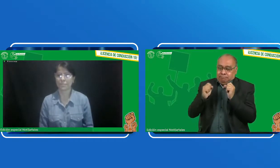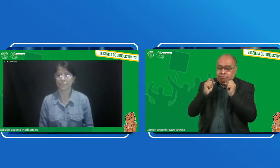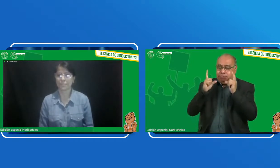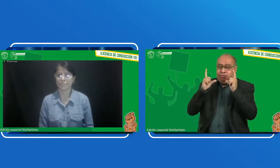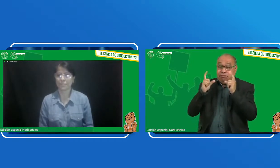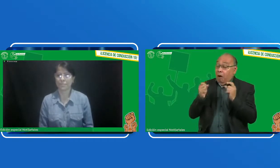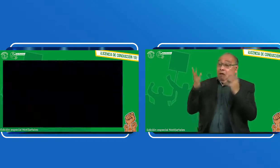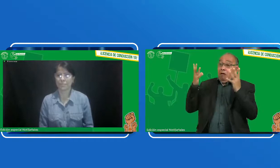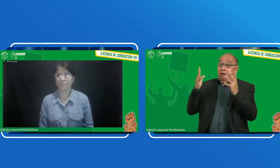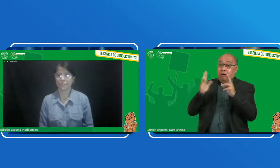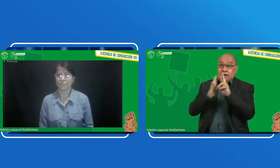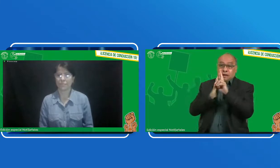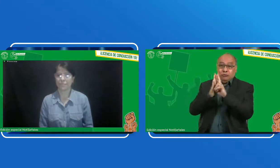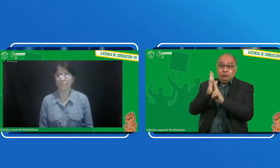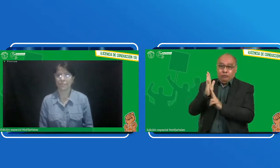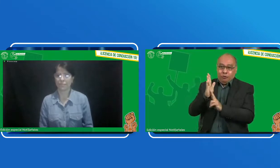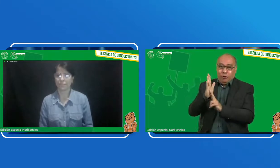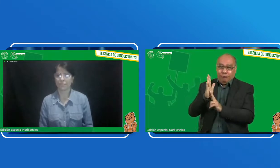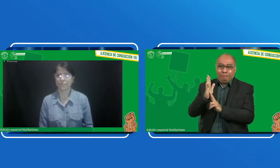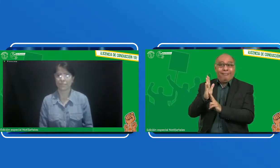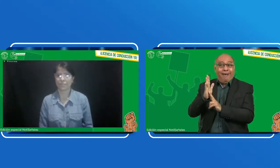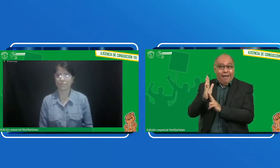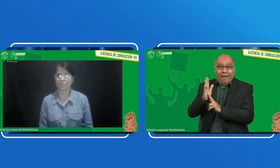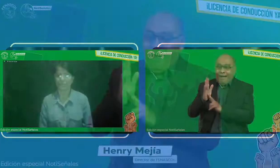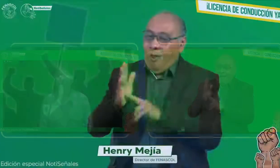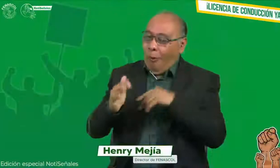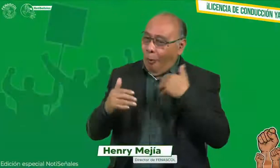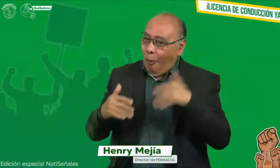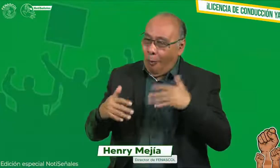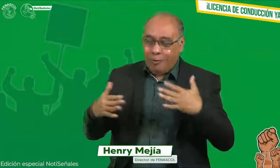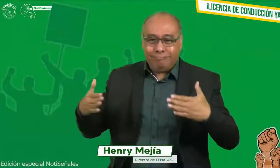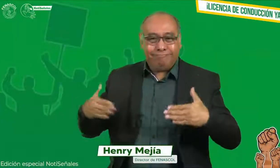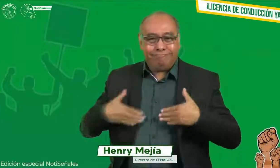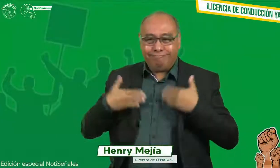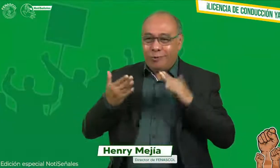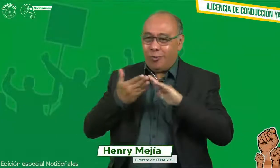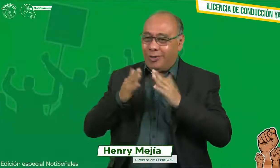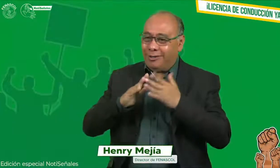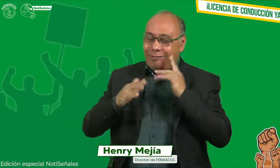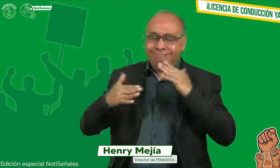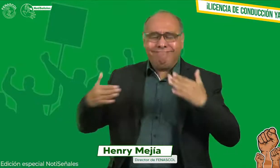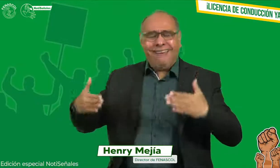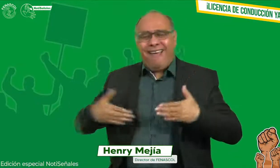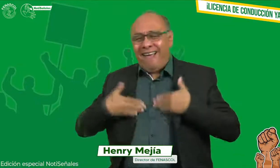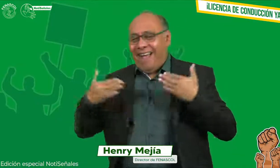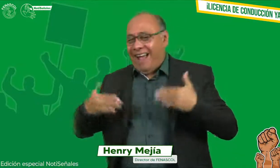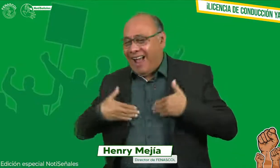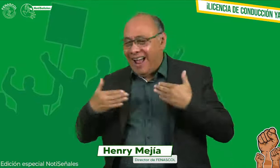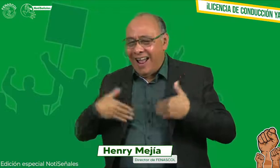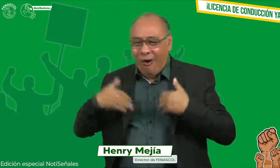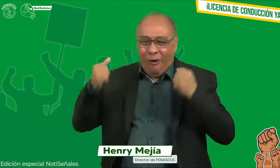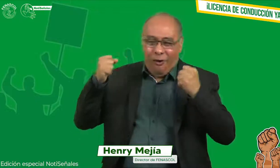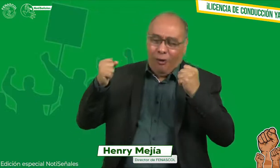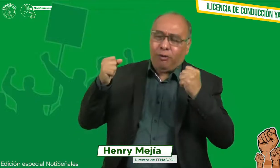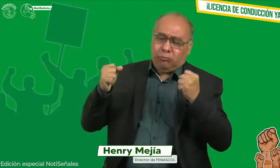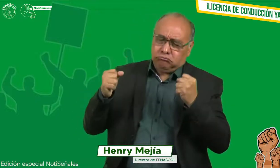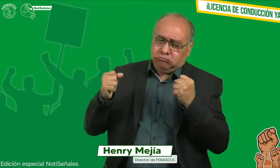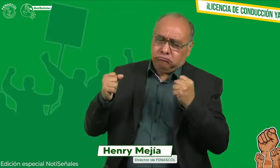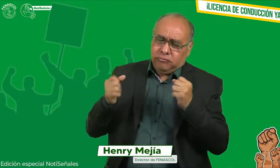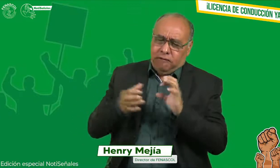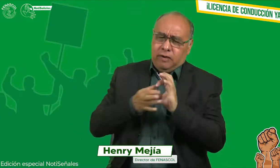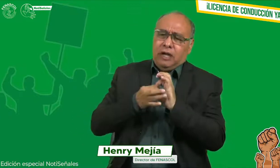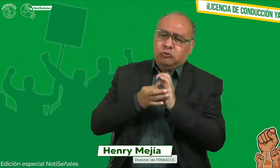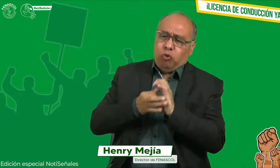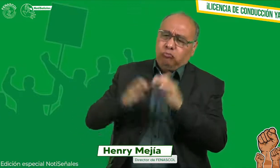ministerio, y pues que nos dejó supremamente sorprendidos cuando nos dijeron que ya estaba lista la resolución. Y